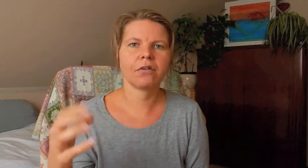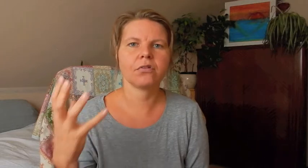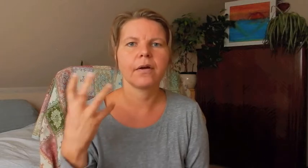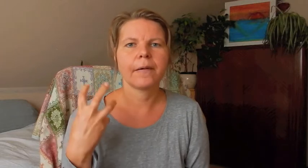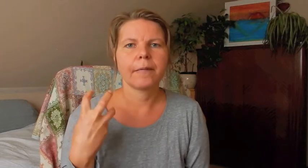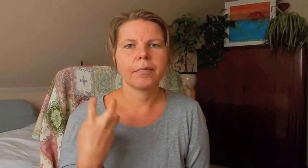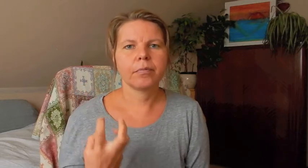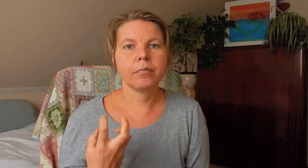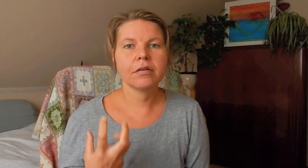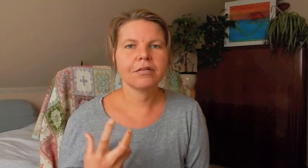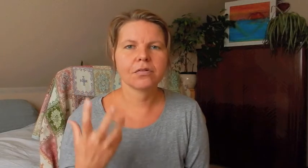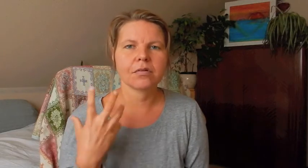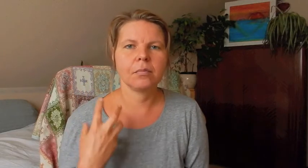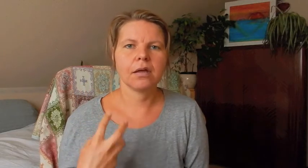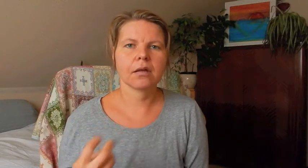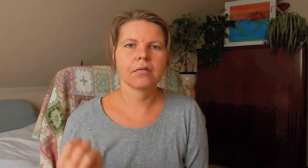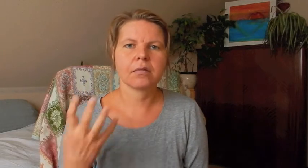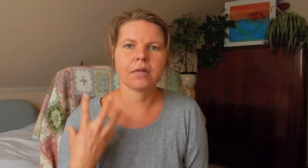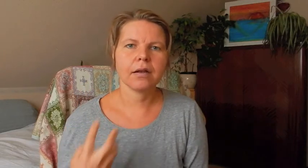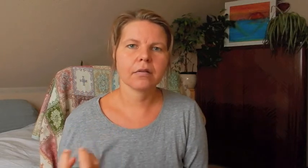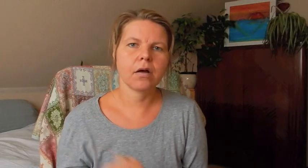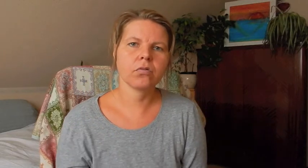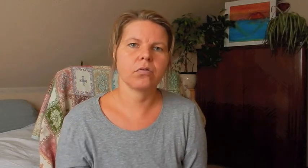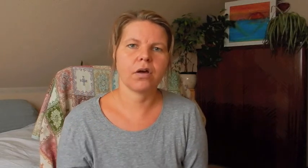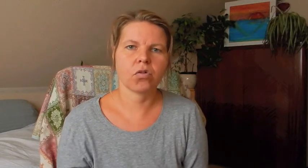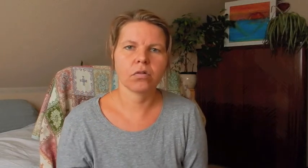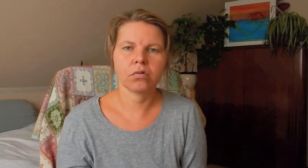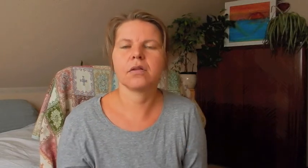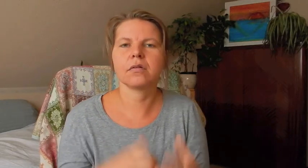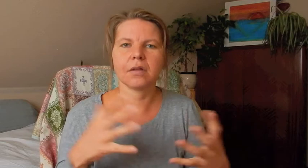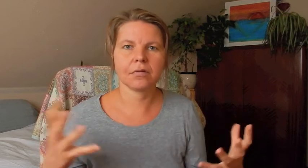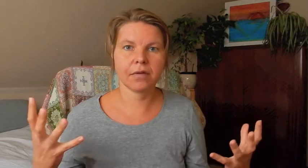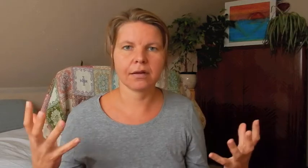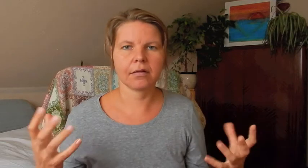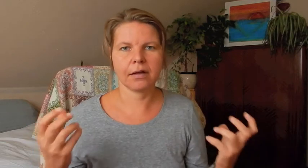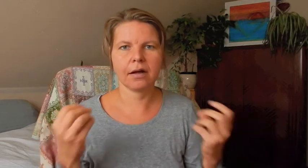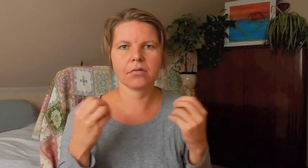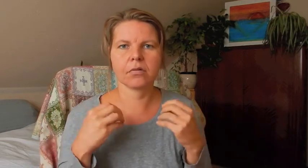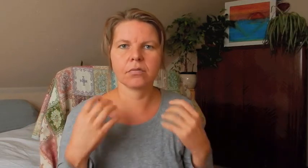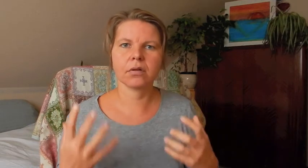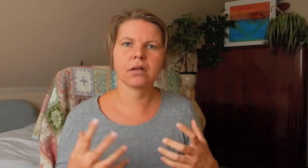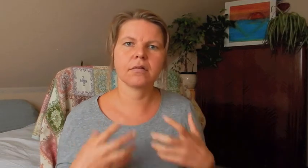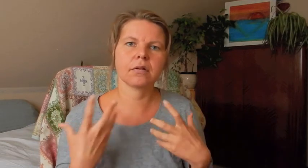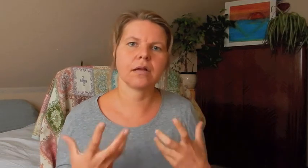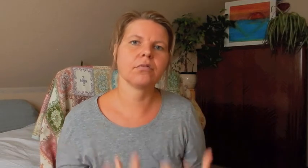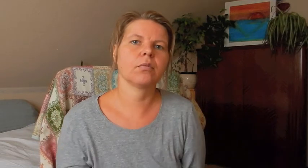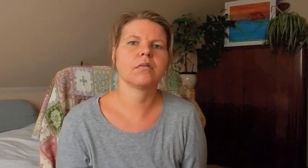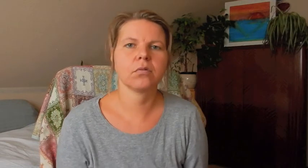geschafft, mithilfe des Meeres das alles rauszuwaschen. Und das ist jetzt weg. Ja, also es ist wirklich, diese Transformation